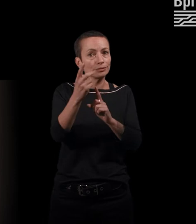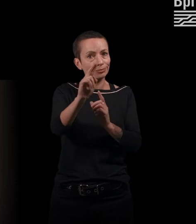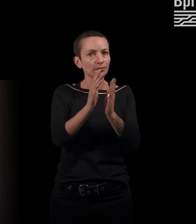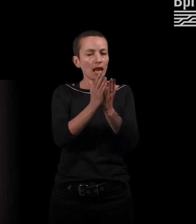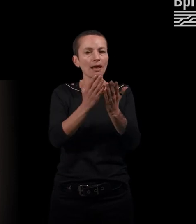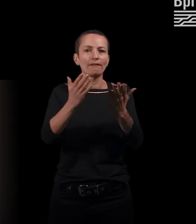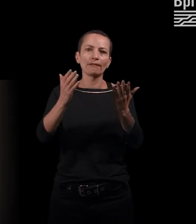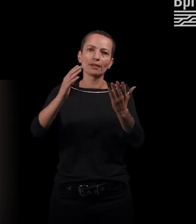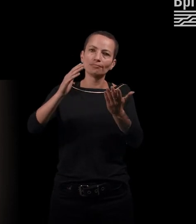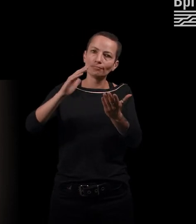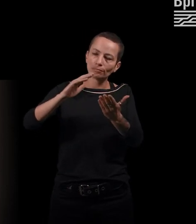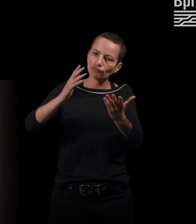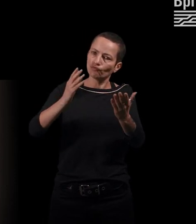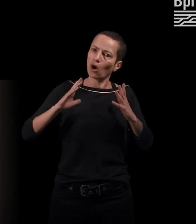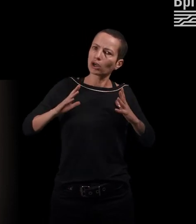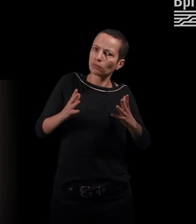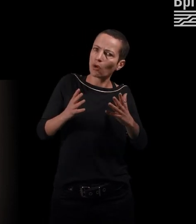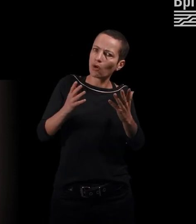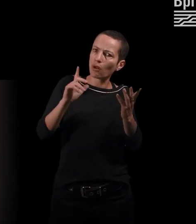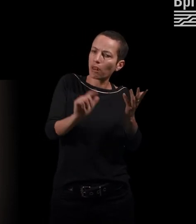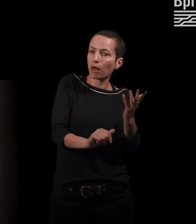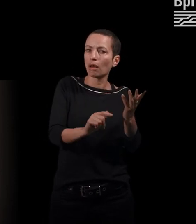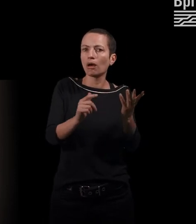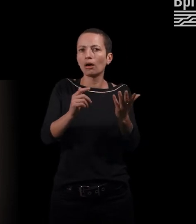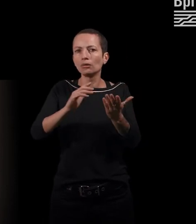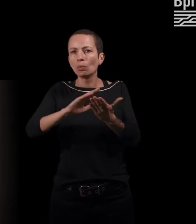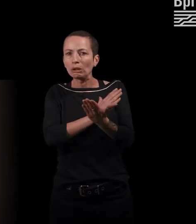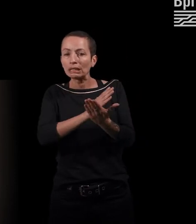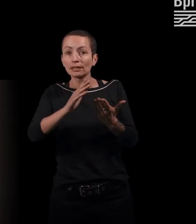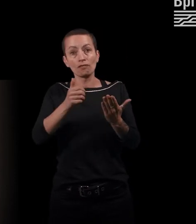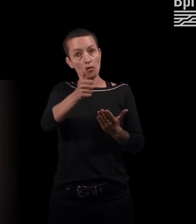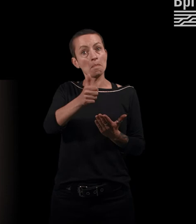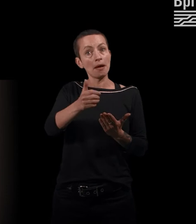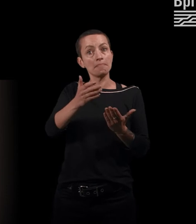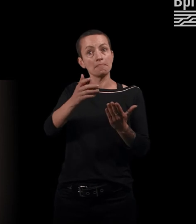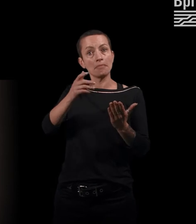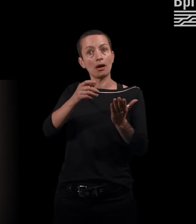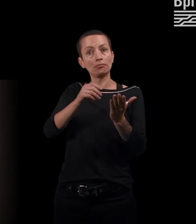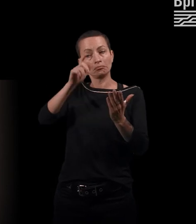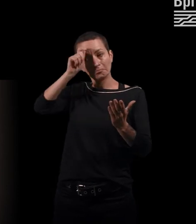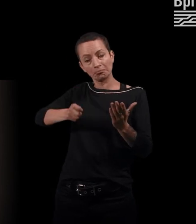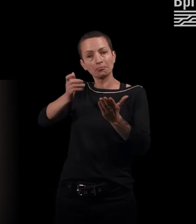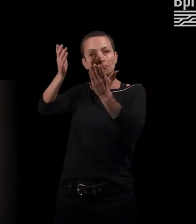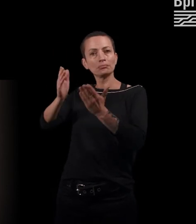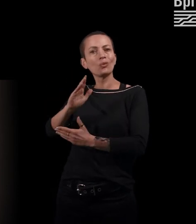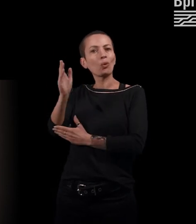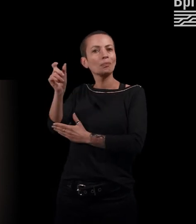aussi politique, avec un engagement. Vous dédiez d'ailleurs ce livre à un